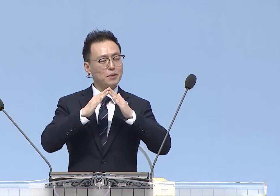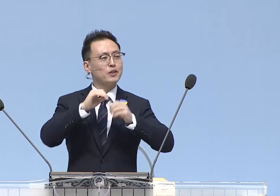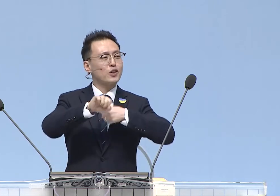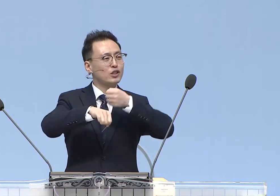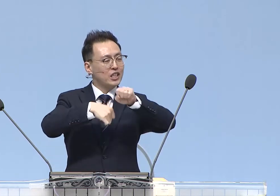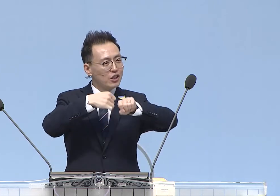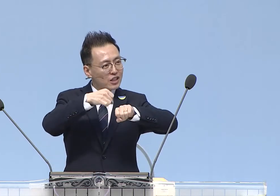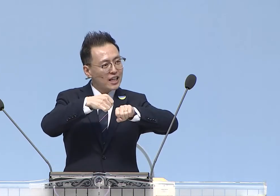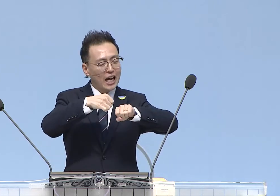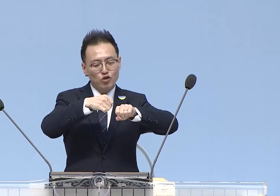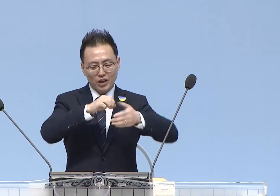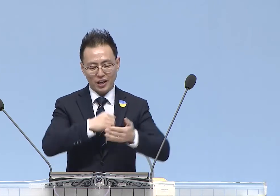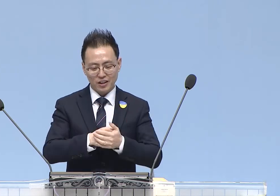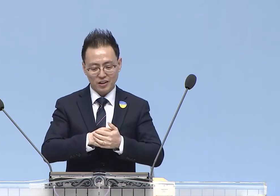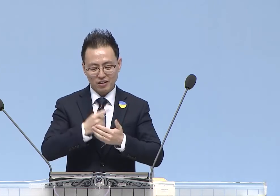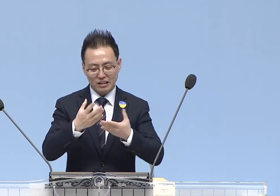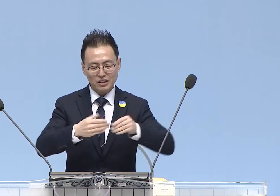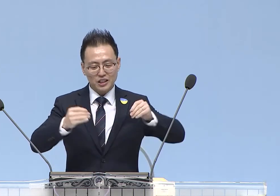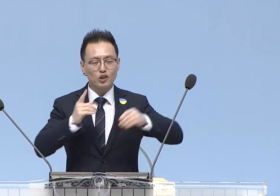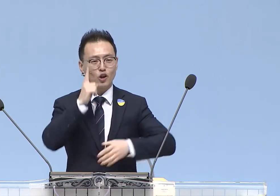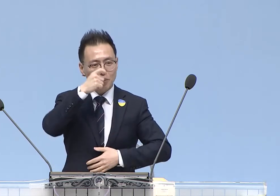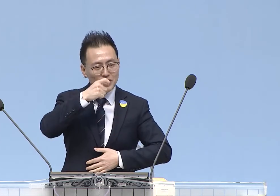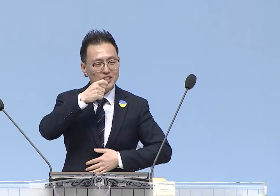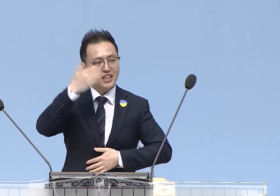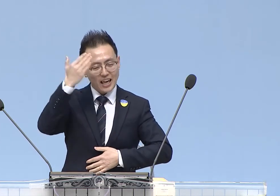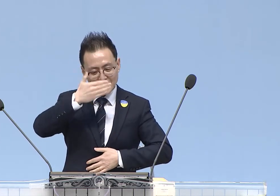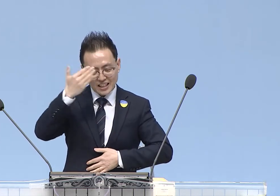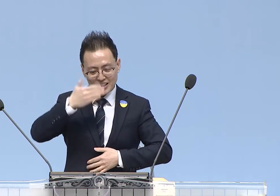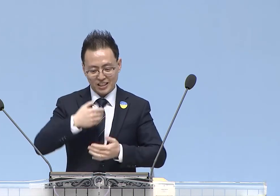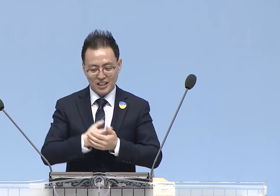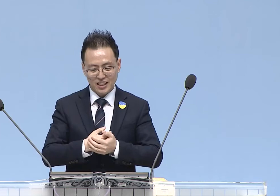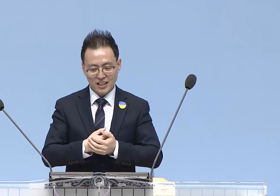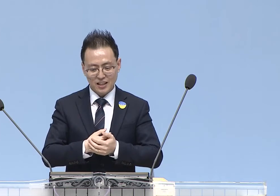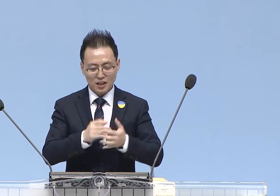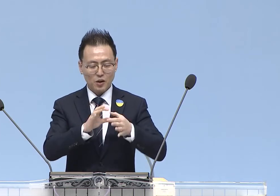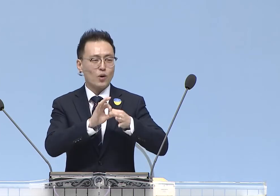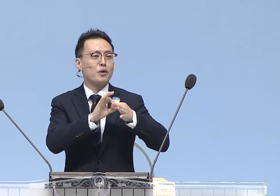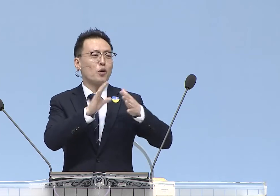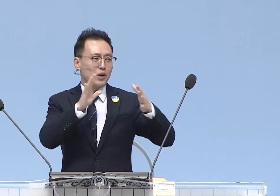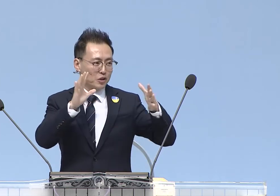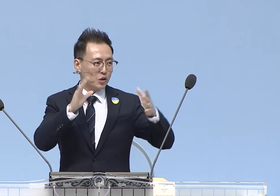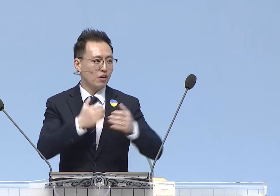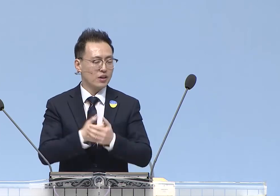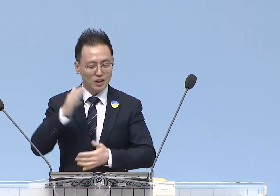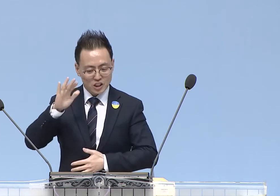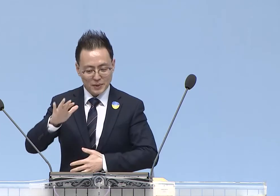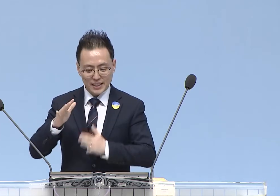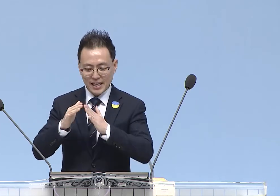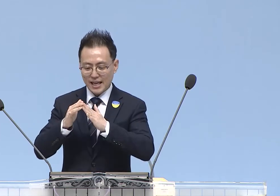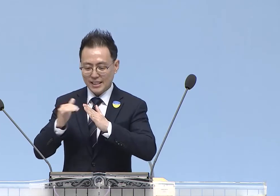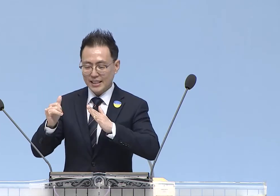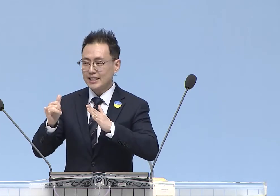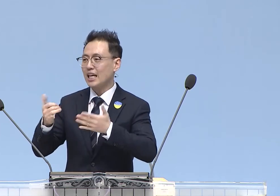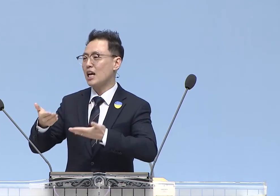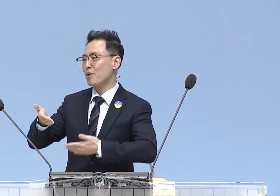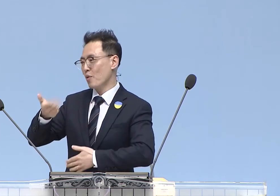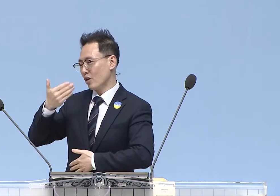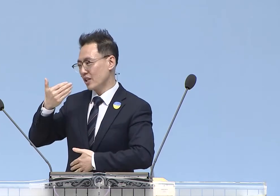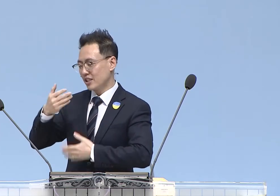집에서 기르는 가축에게는 그릇이 더럽든지 깨끗하든지 관계없겠죠. 그렇지만 사람이 먹을